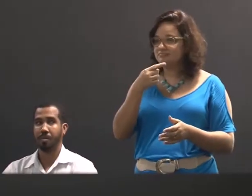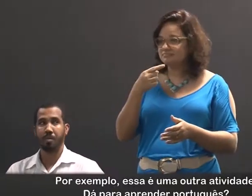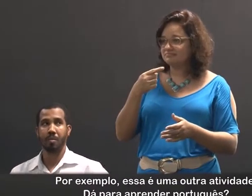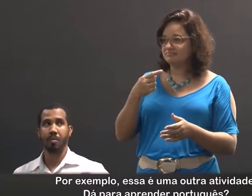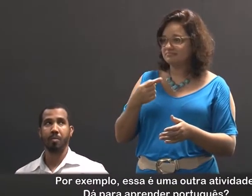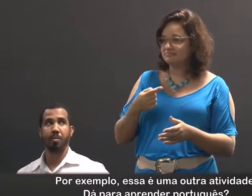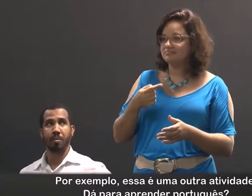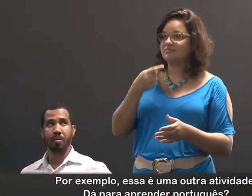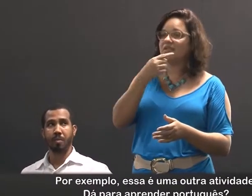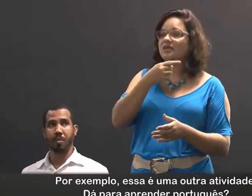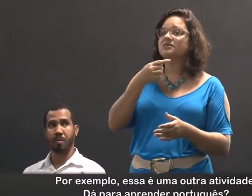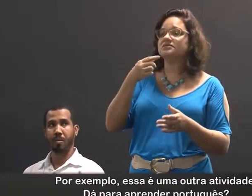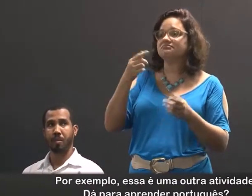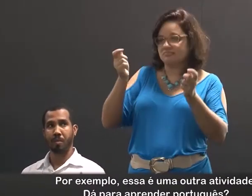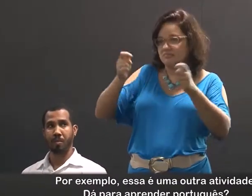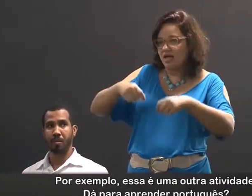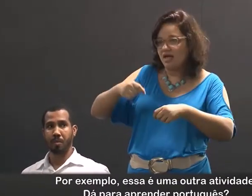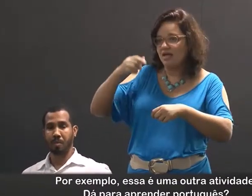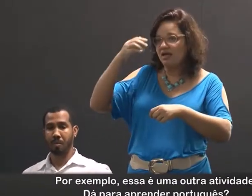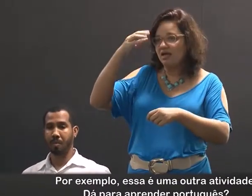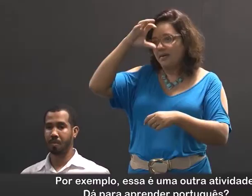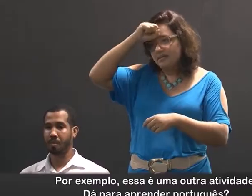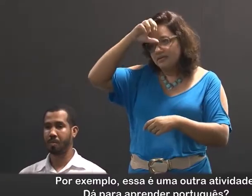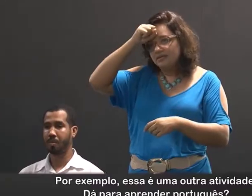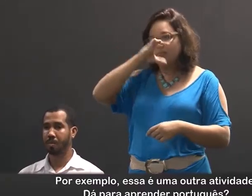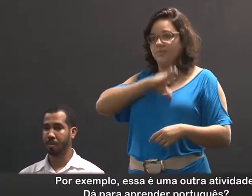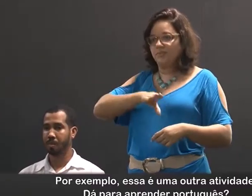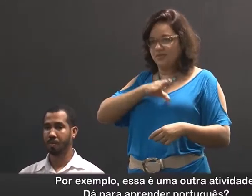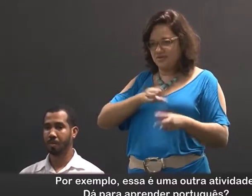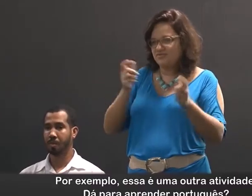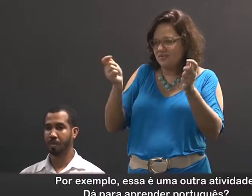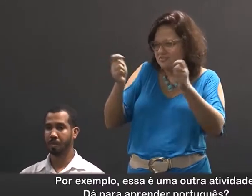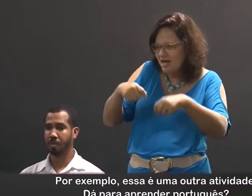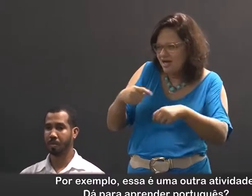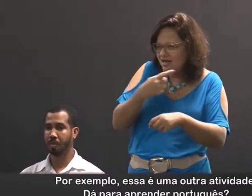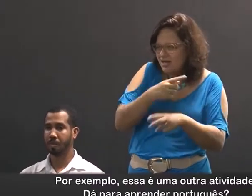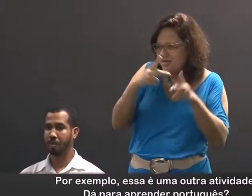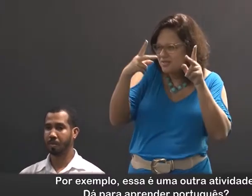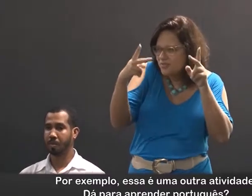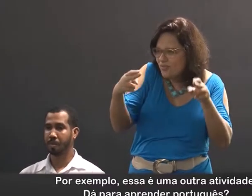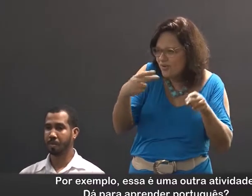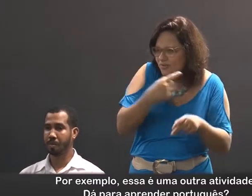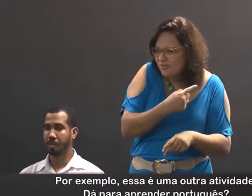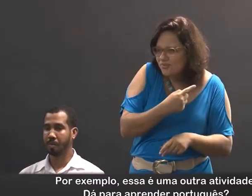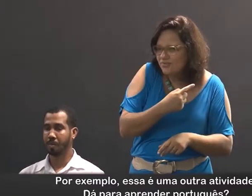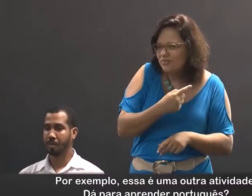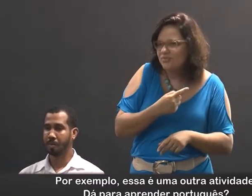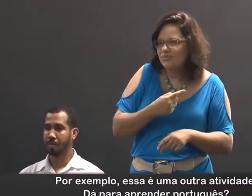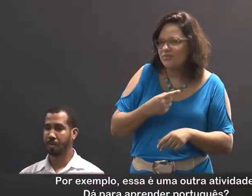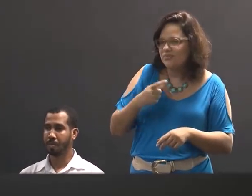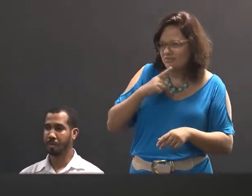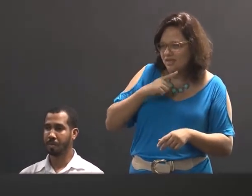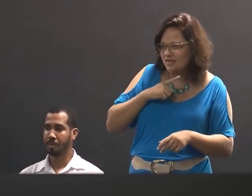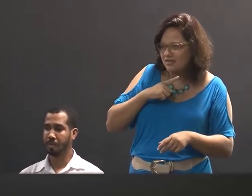Por exemplo, esta é uma outra atividade. Dá para aprender português. Dá para aprender português?